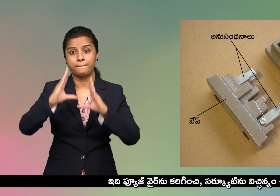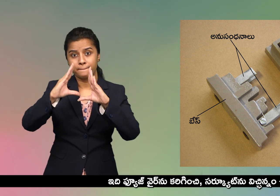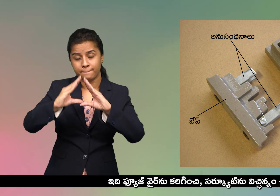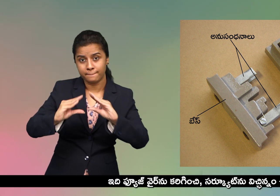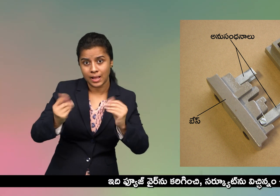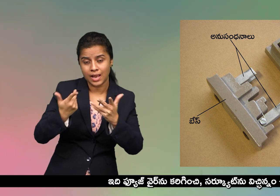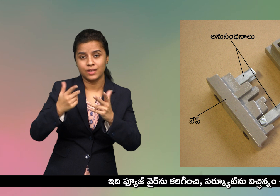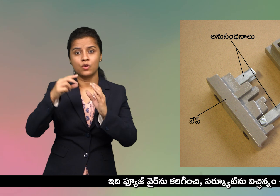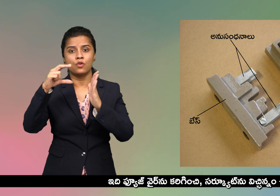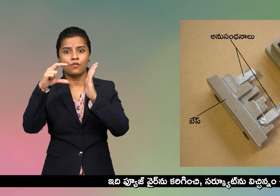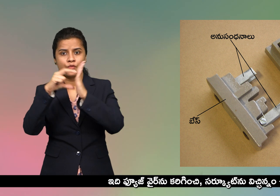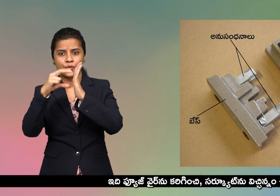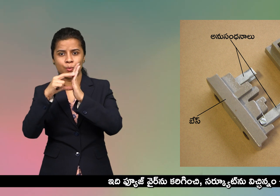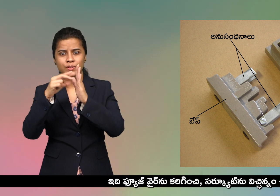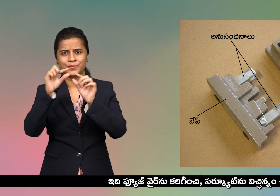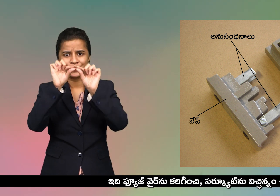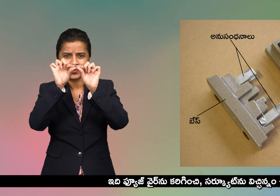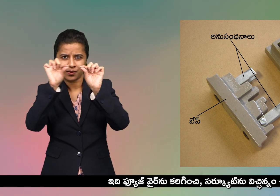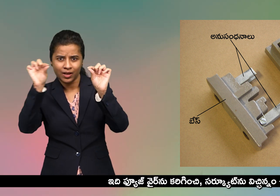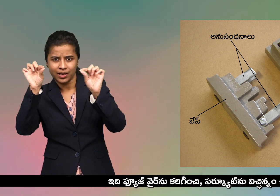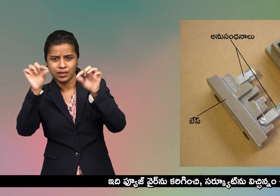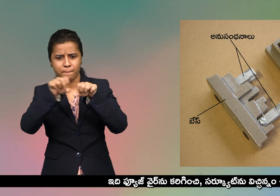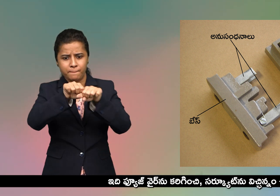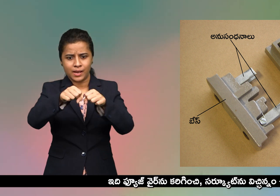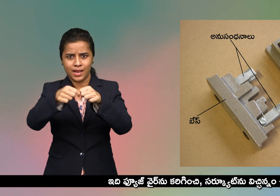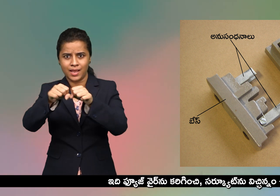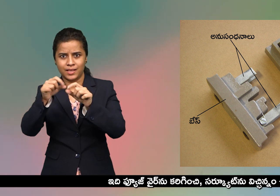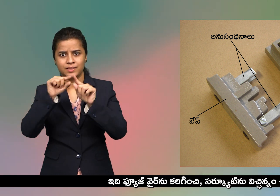ఇది ఫ్యూజ్ వైర్ను కరిగించి సర్క్యూట్ను విచ్ఛిన్నం చేస్తుంది.